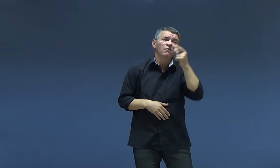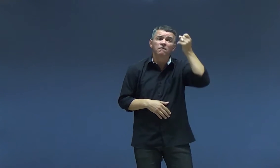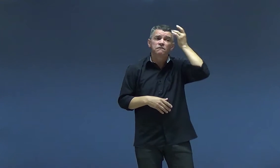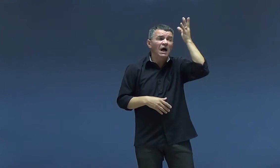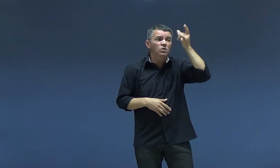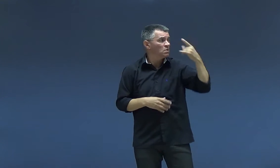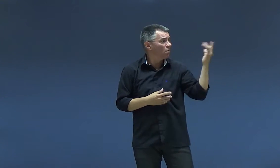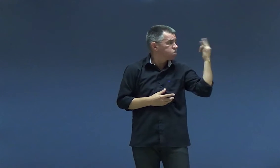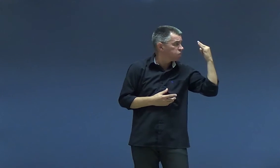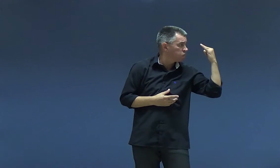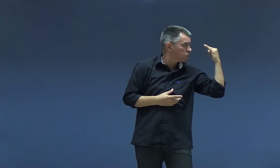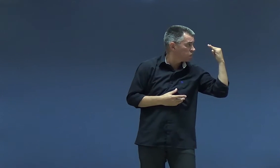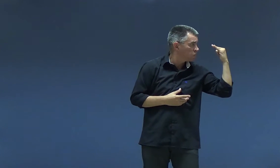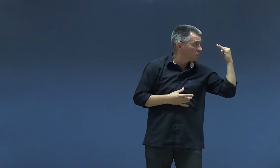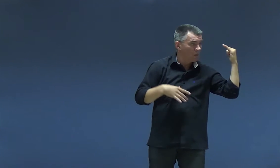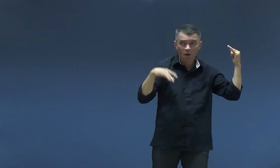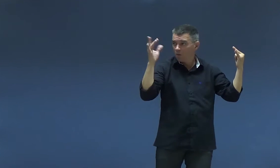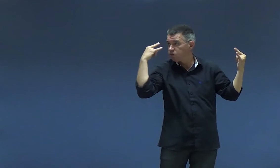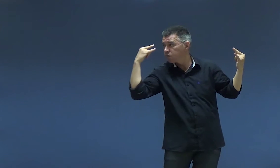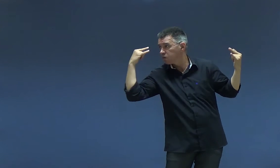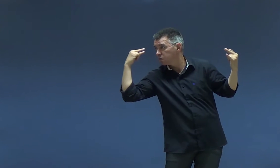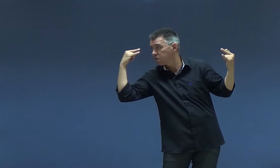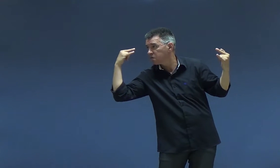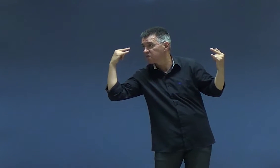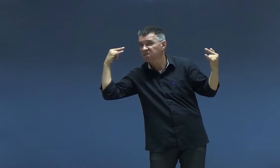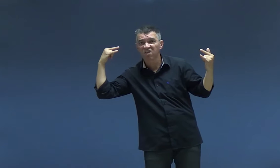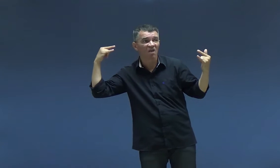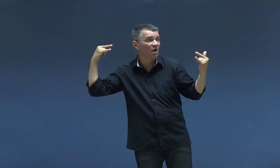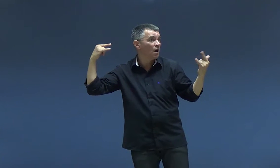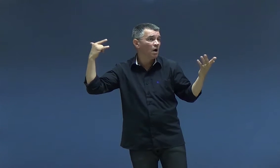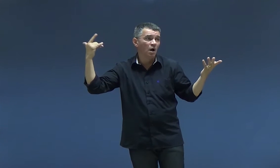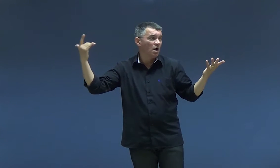quando. Você fica fraco, é fácil o diabo levar você para as coisas erradas.